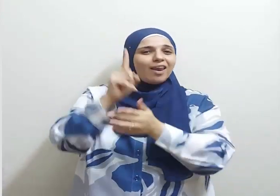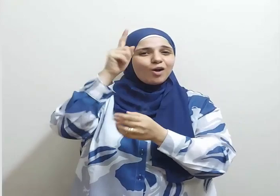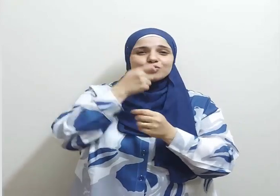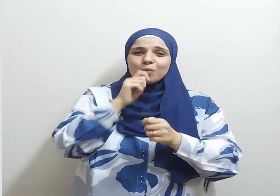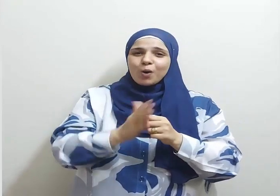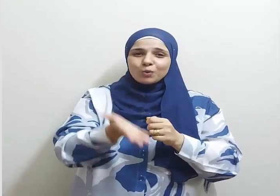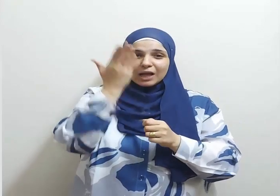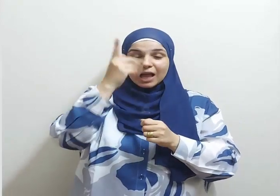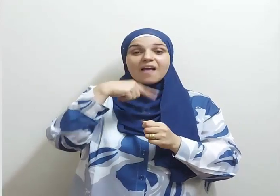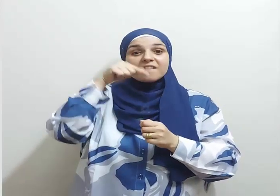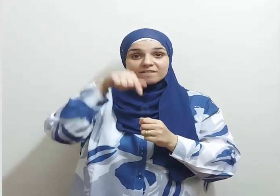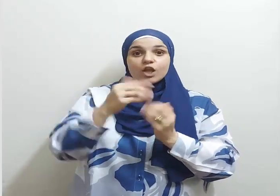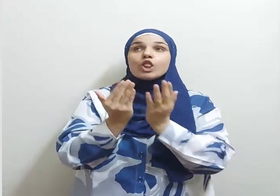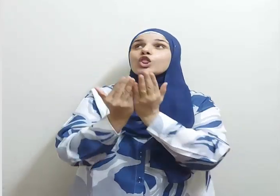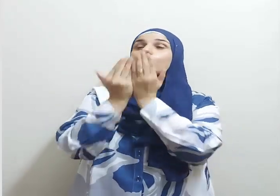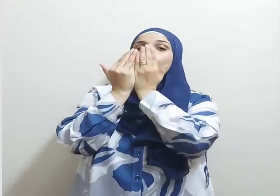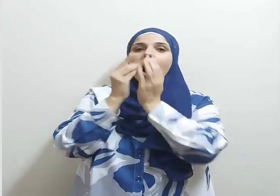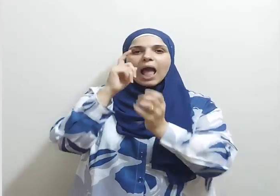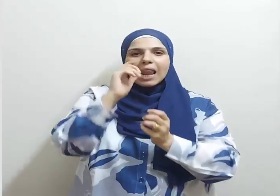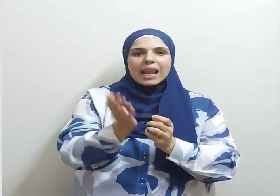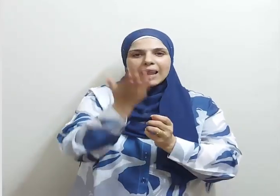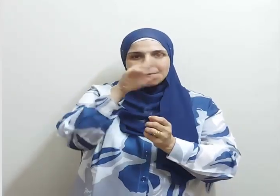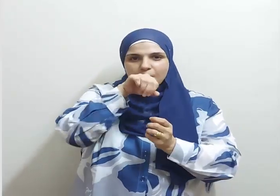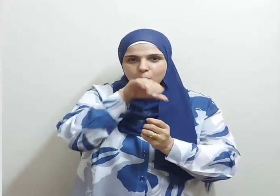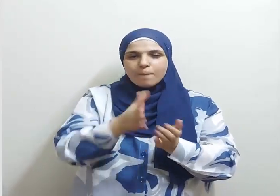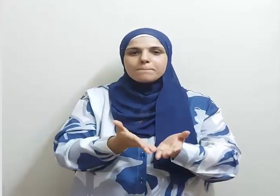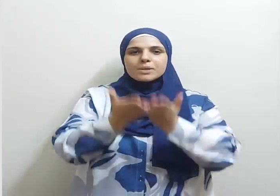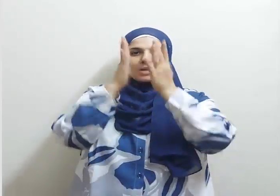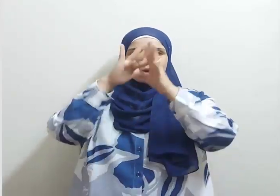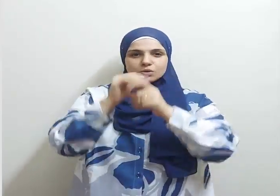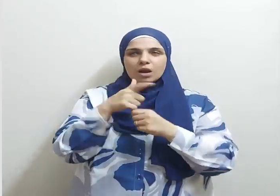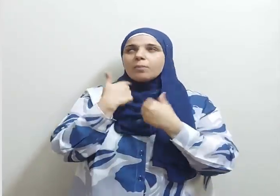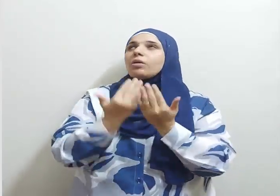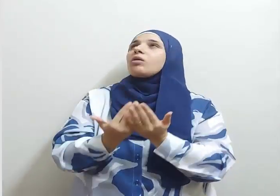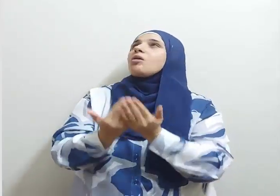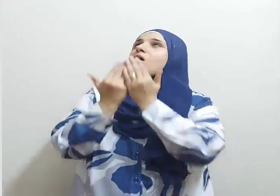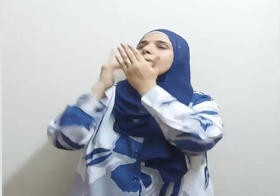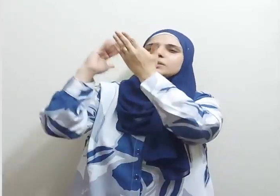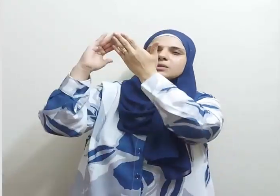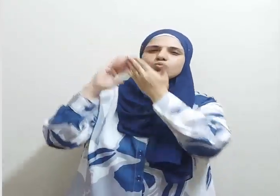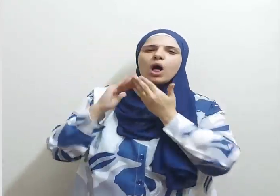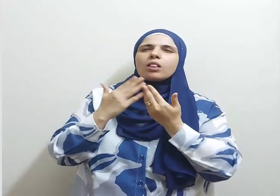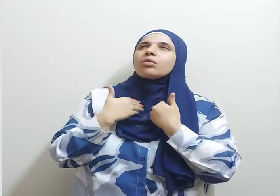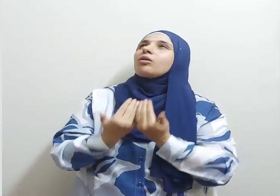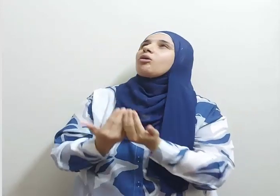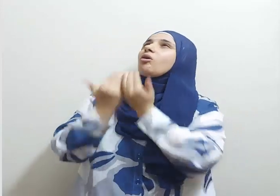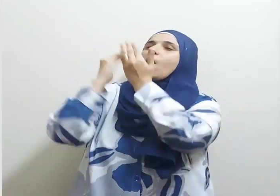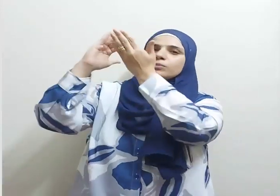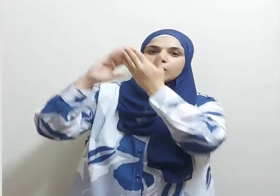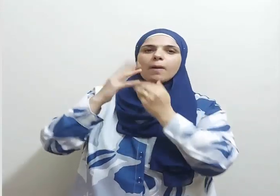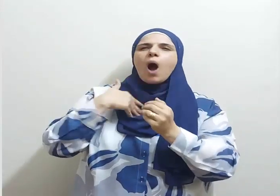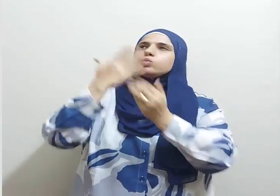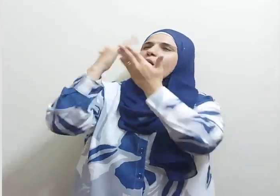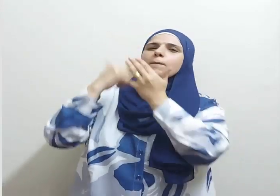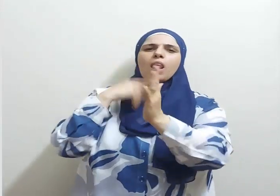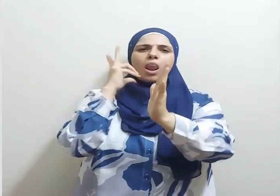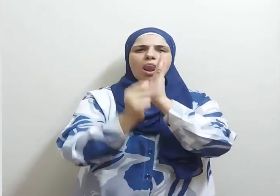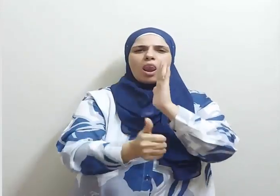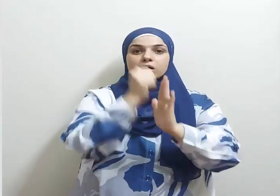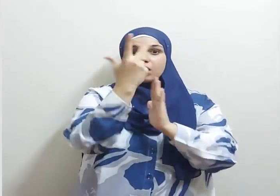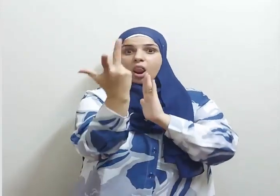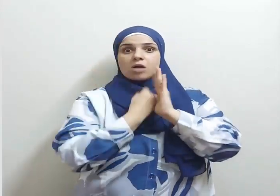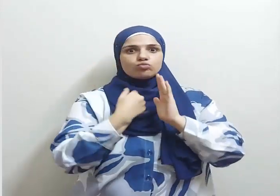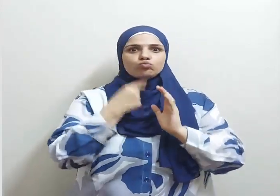من دعاء نبينا صلى الله عليه وسلم رب اعني ولا تعن علي وانصرني ولا تنصر